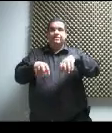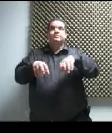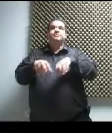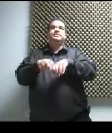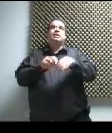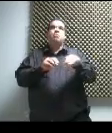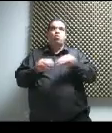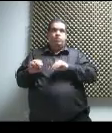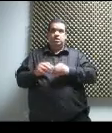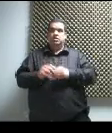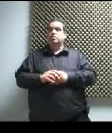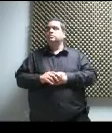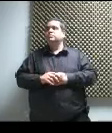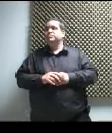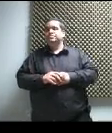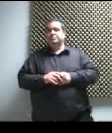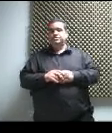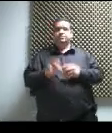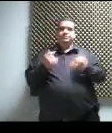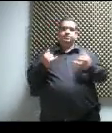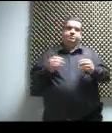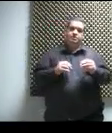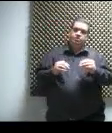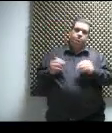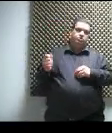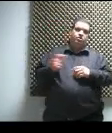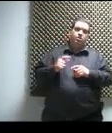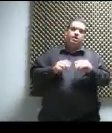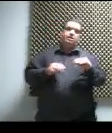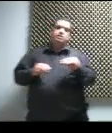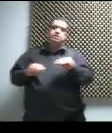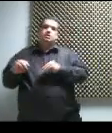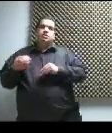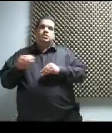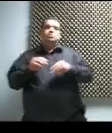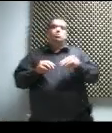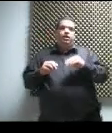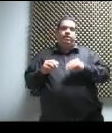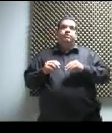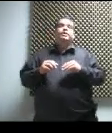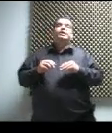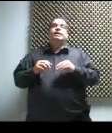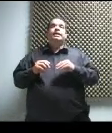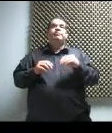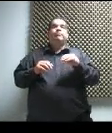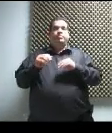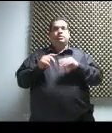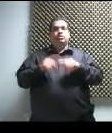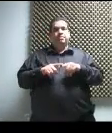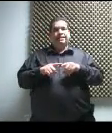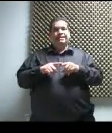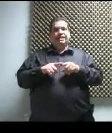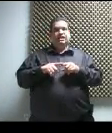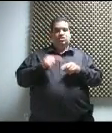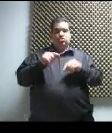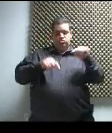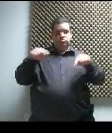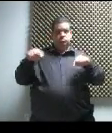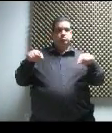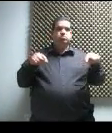O sea, que esa es la que se está movilizando ahora. Todas se mueven, todas se mueven. Todas estas placas se mueven y el movimiento relativo entre ellas es lo que